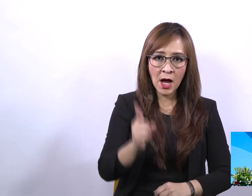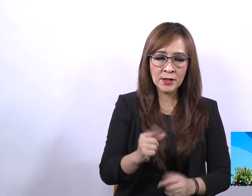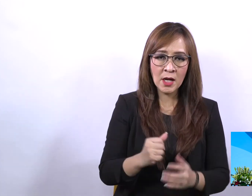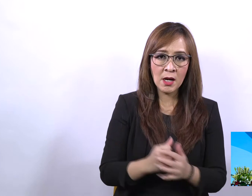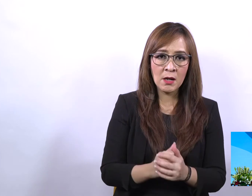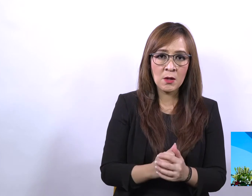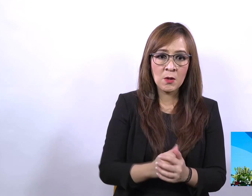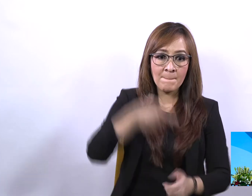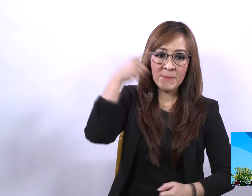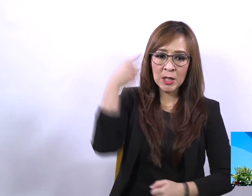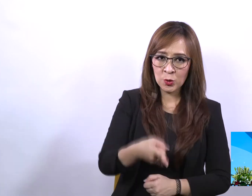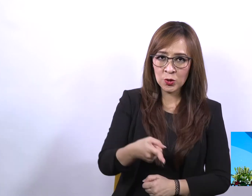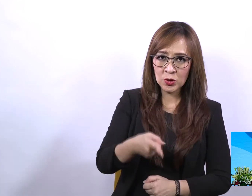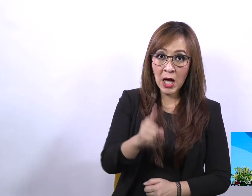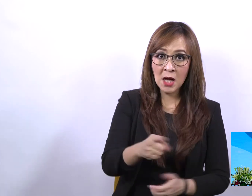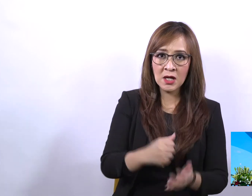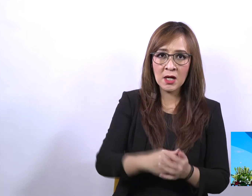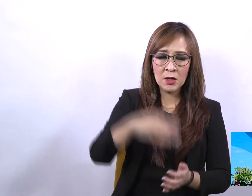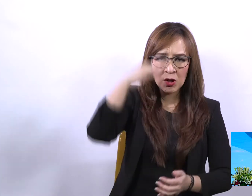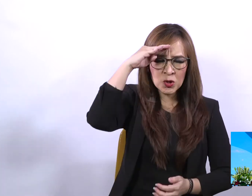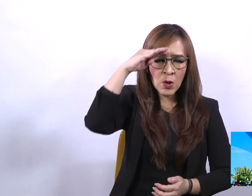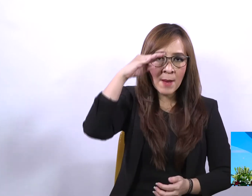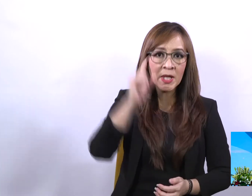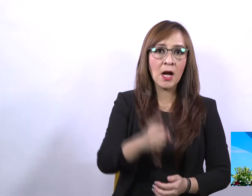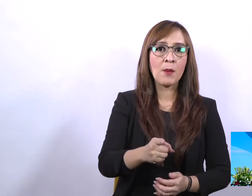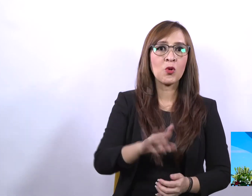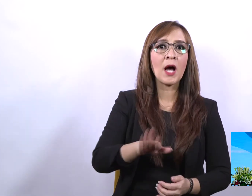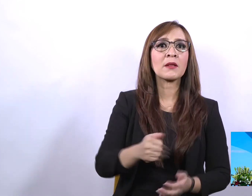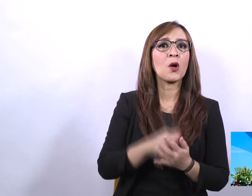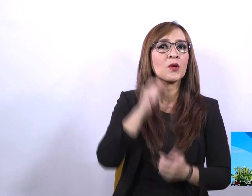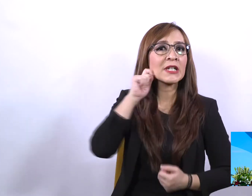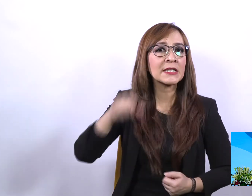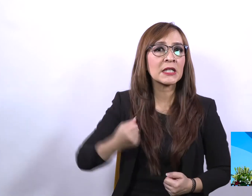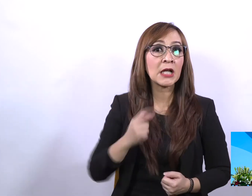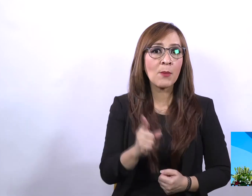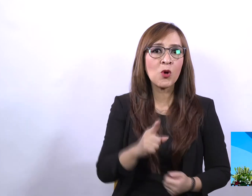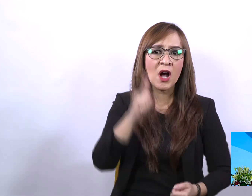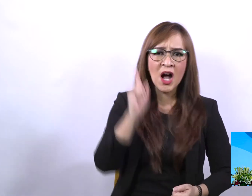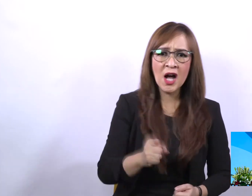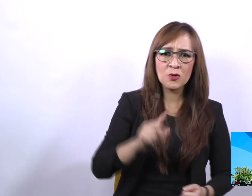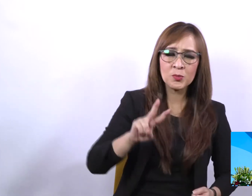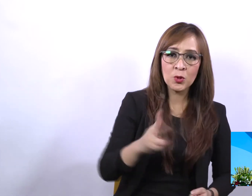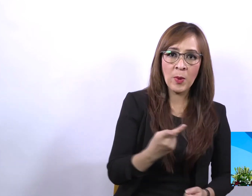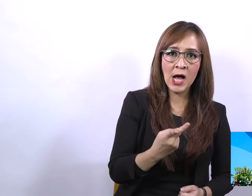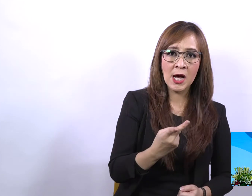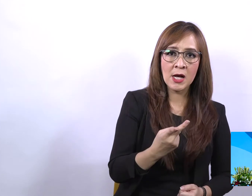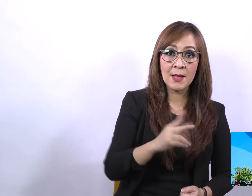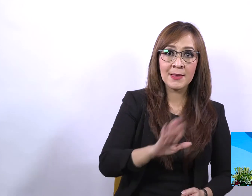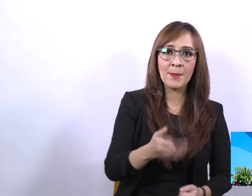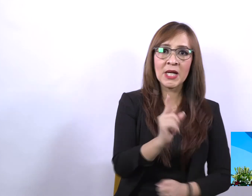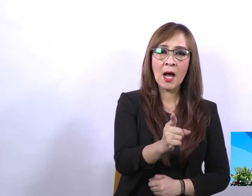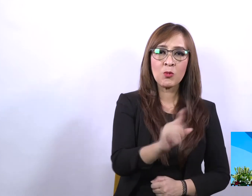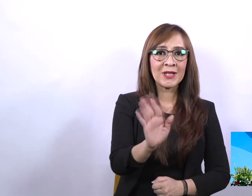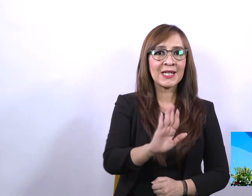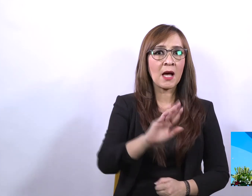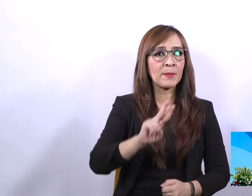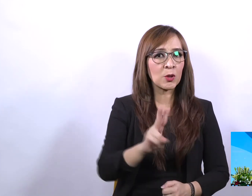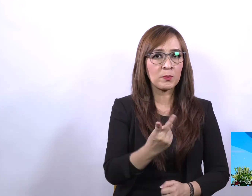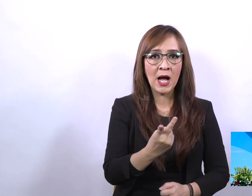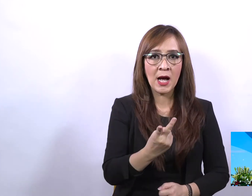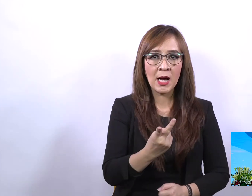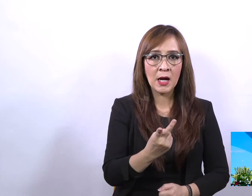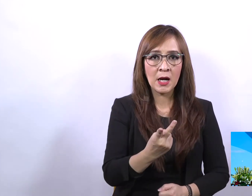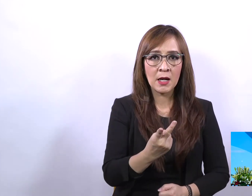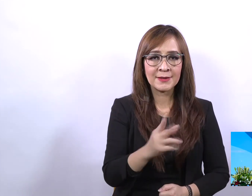moors mengerti istri Wars Beropa istrimu harus mengerti mertua Wars berobat mertuamu harus mengerti hidup akan membosankan buat saudara